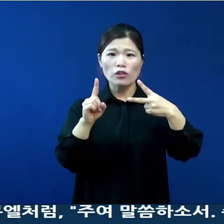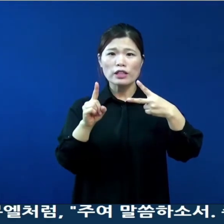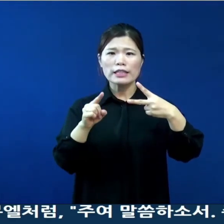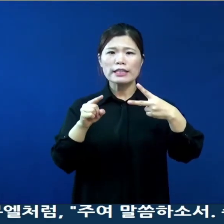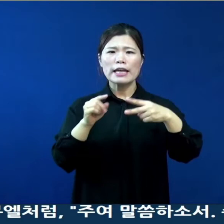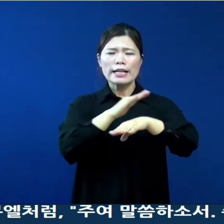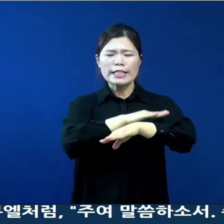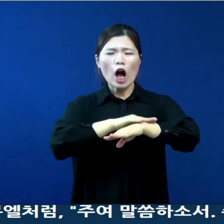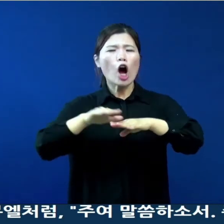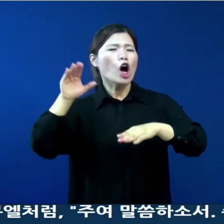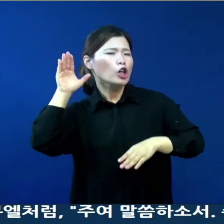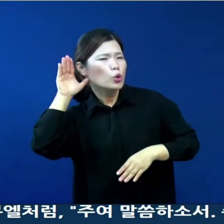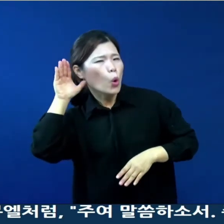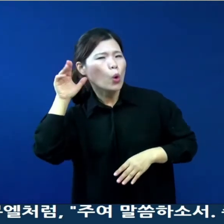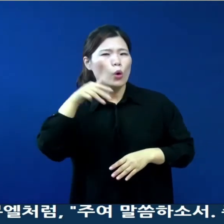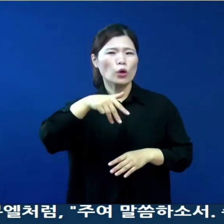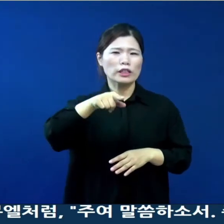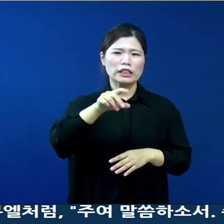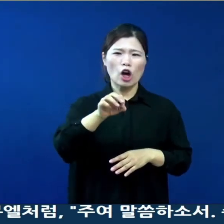자리로 나아가시기 바랍니다.